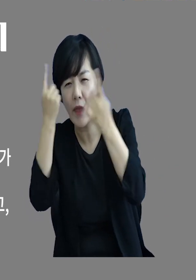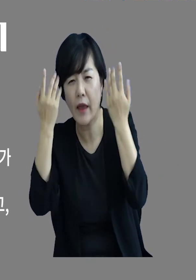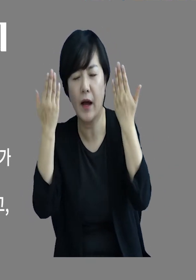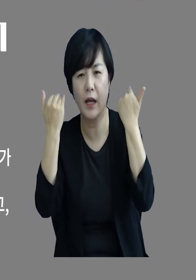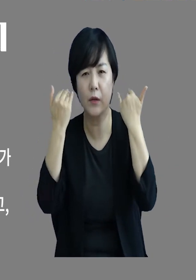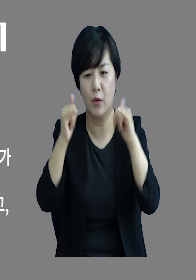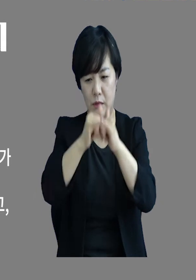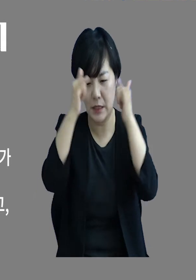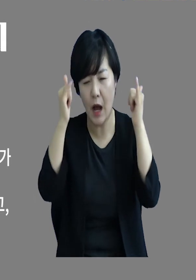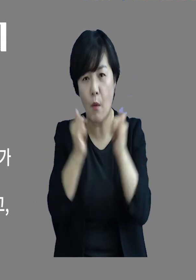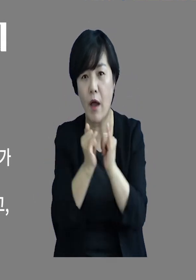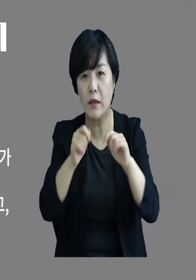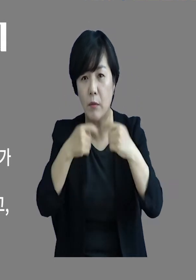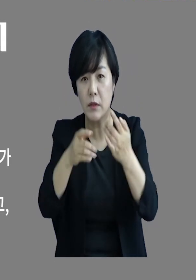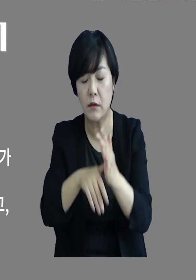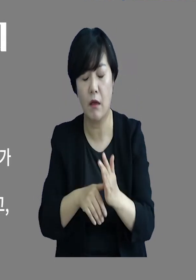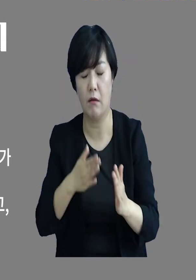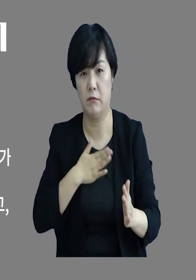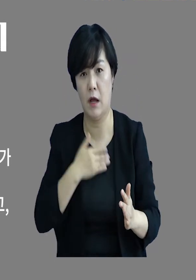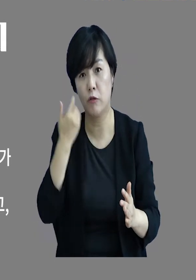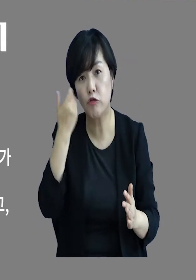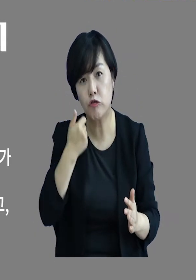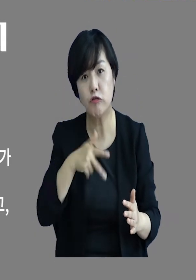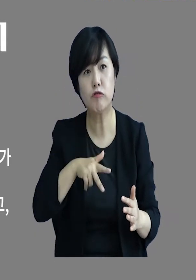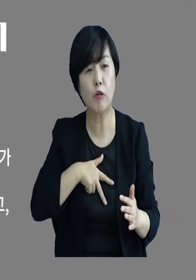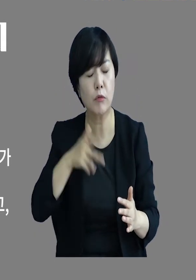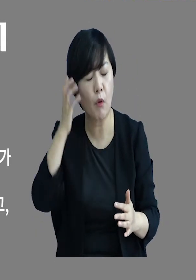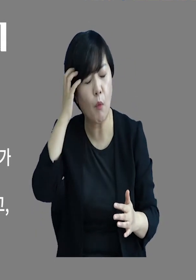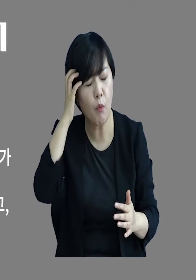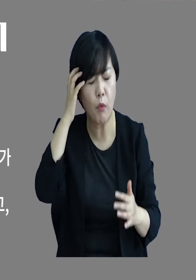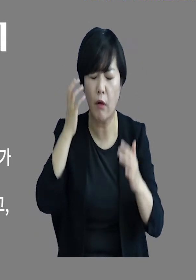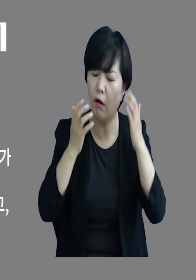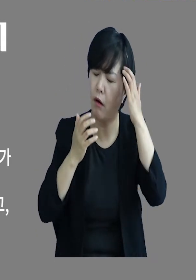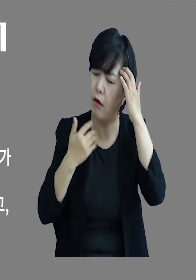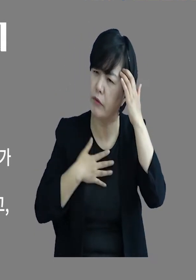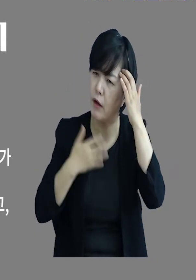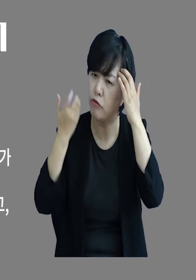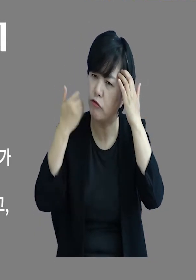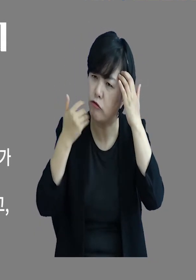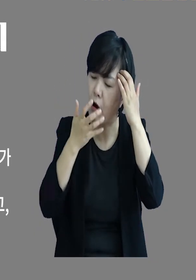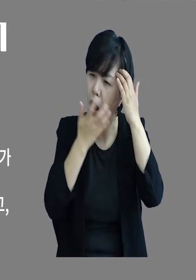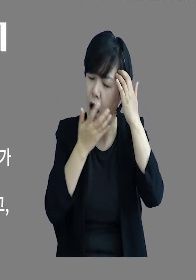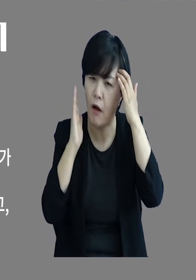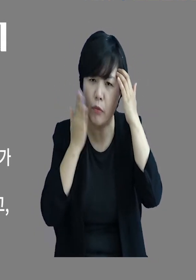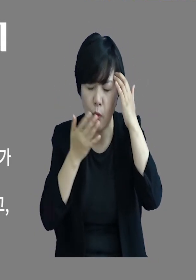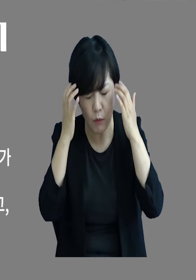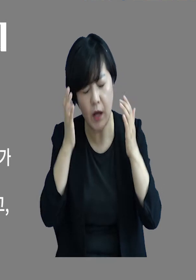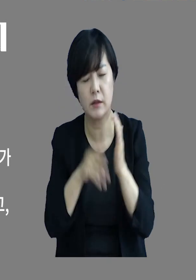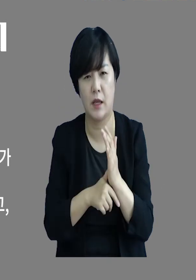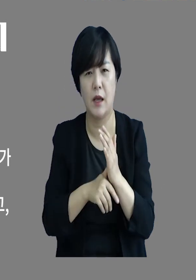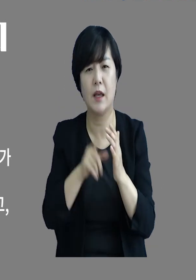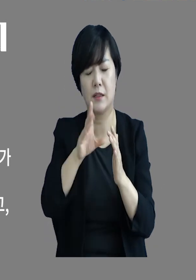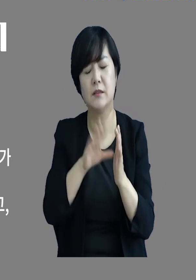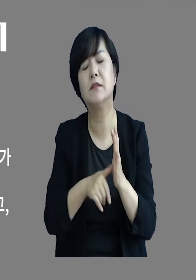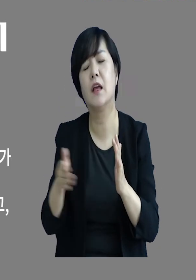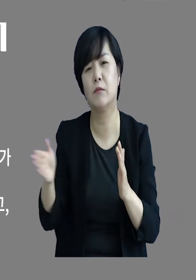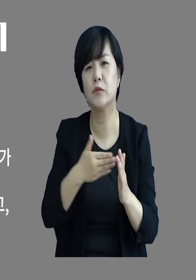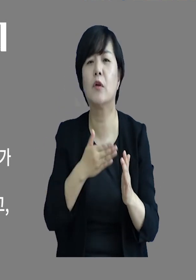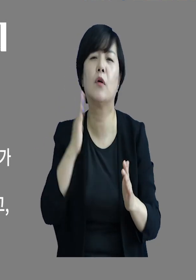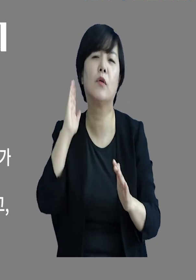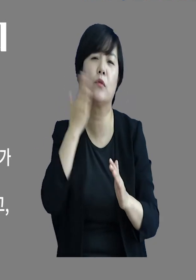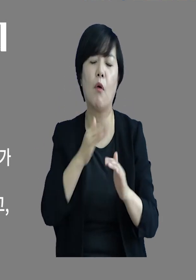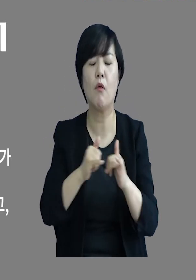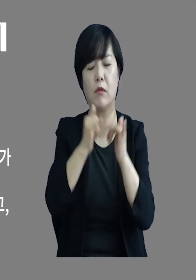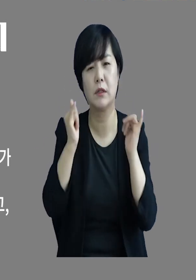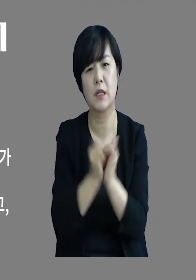대학이나 또는 사회에 나가서 내가 누구인가, 정체성의 혼란을 경험하면서 그때서야 비로소 농사회로 들어오고 수어를